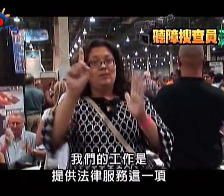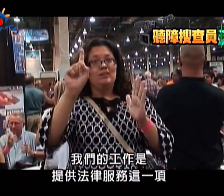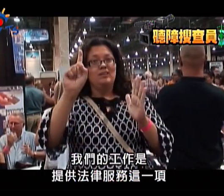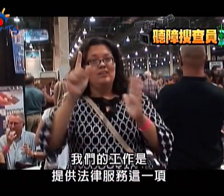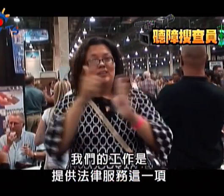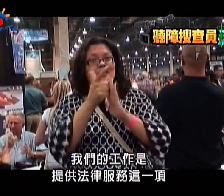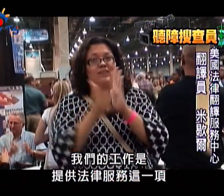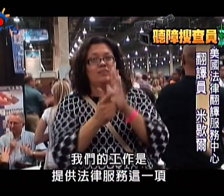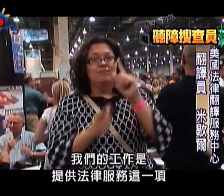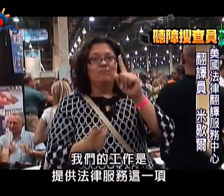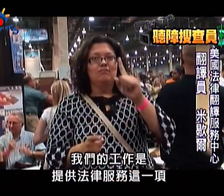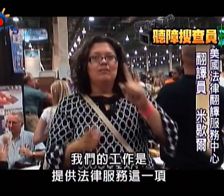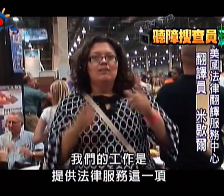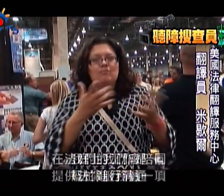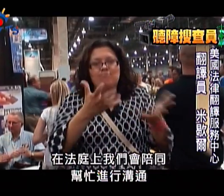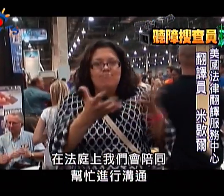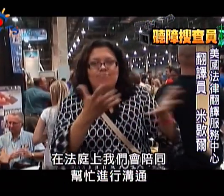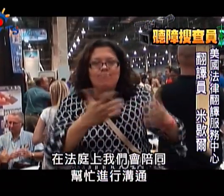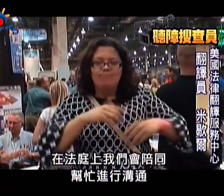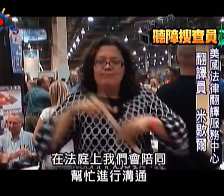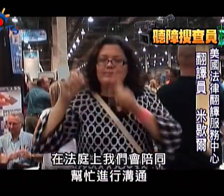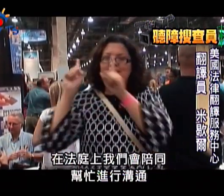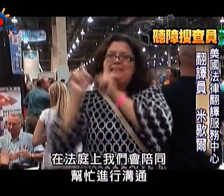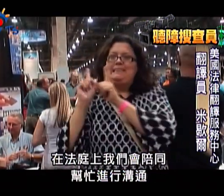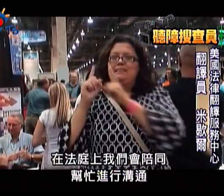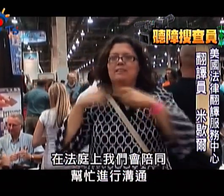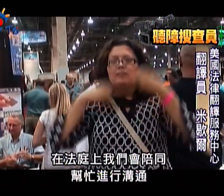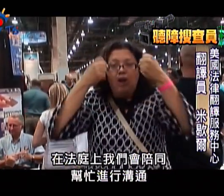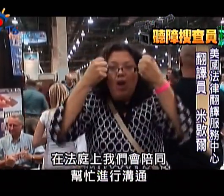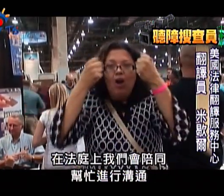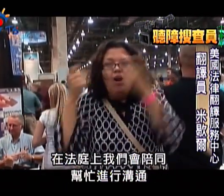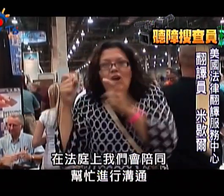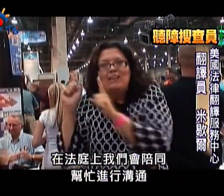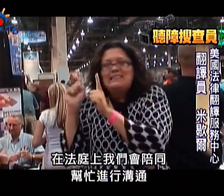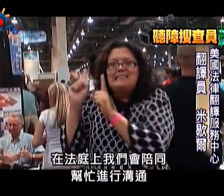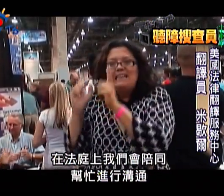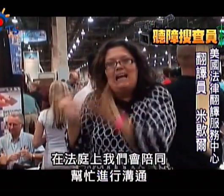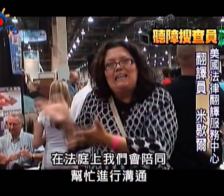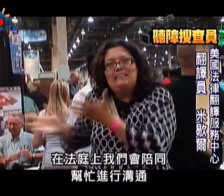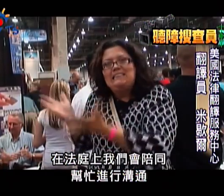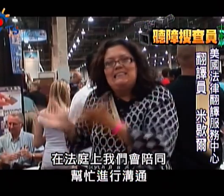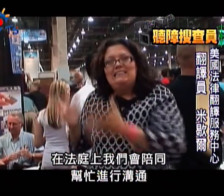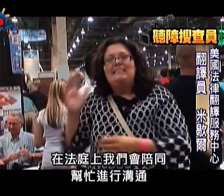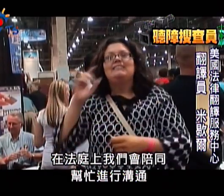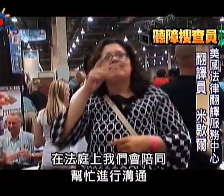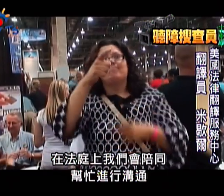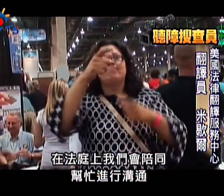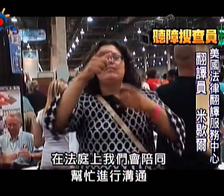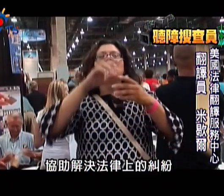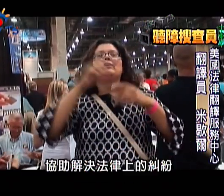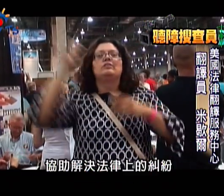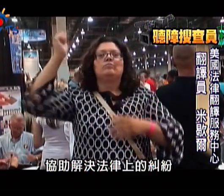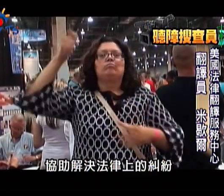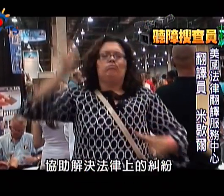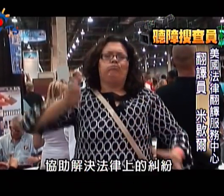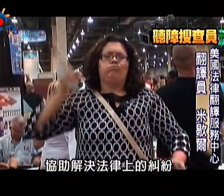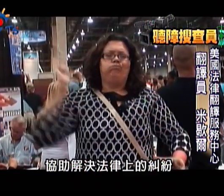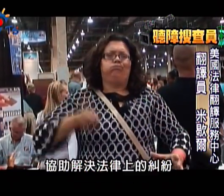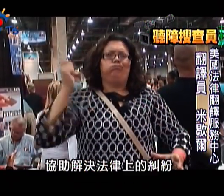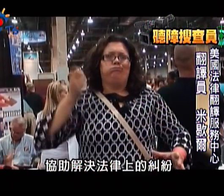这一项，在法庭上我们会陪同帮忙进行沟通，协助解决法律上的